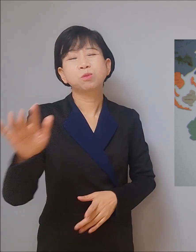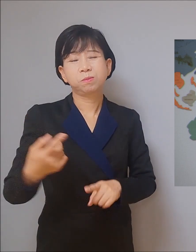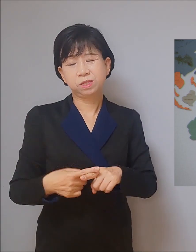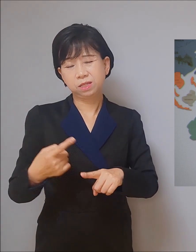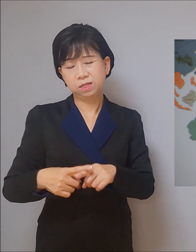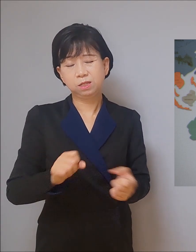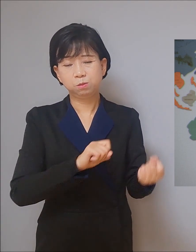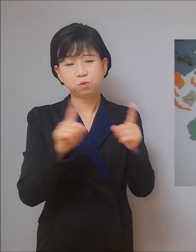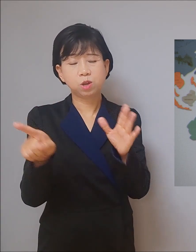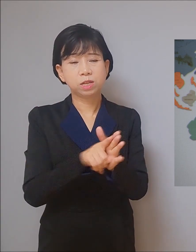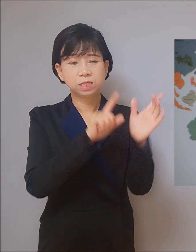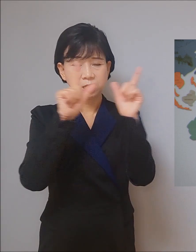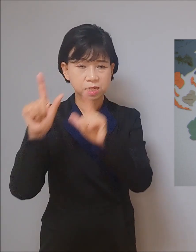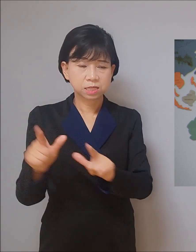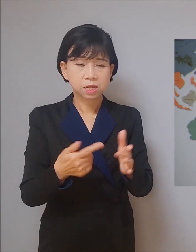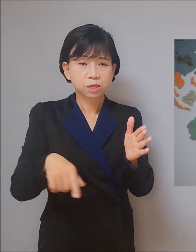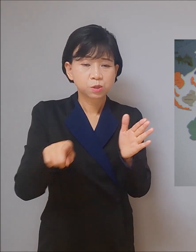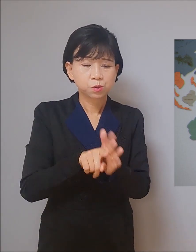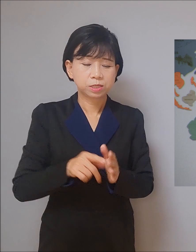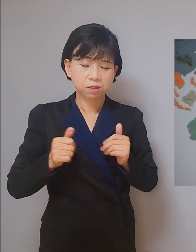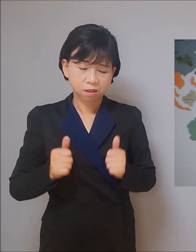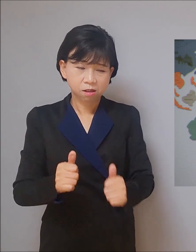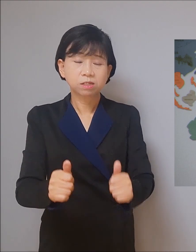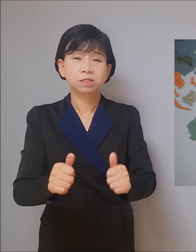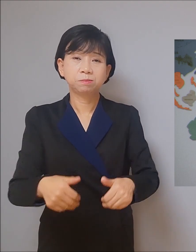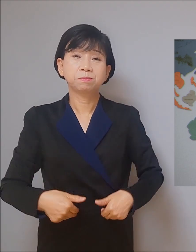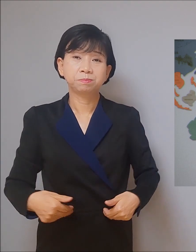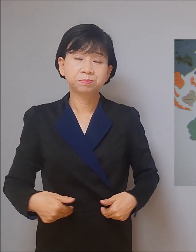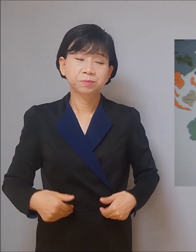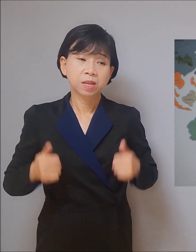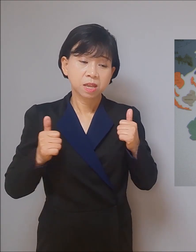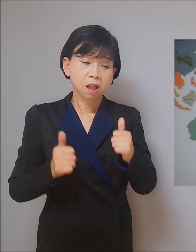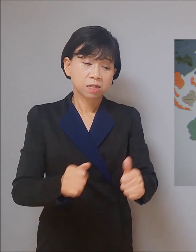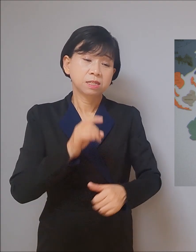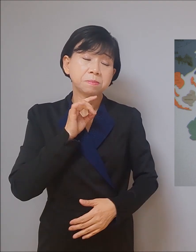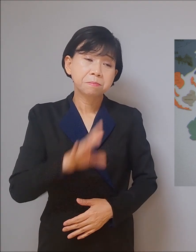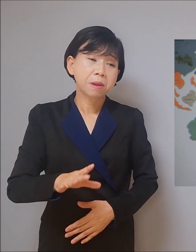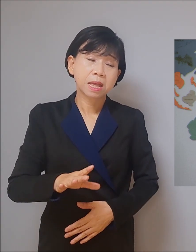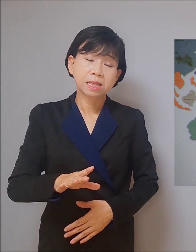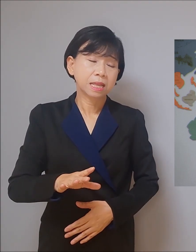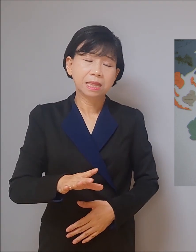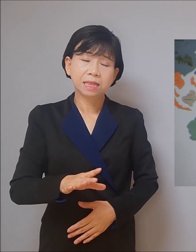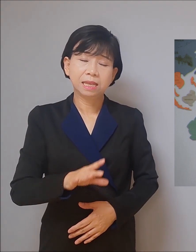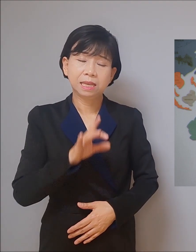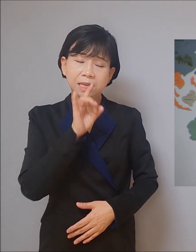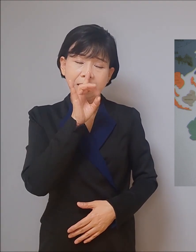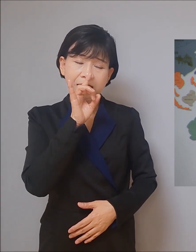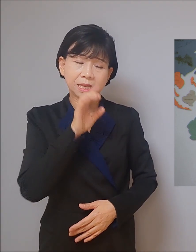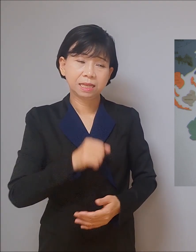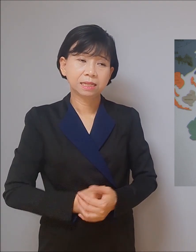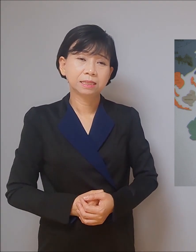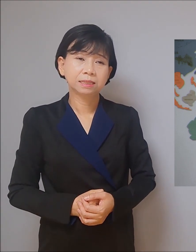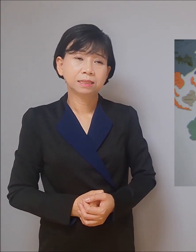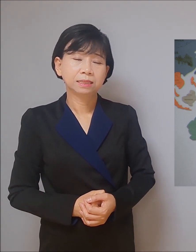부활신앙으로 살아가기 위해서 물론 다들 열심히 살겠지만 열심히 사는 것만으로는 안 됩니다.